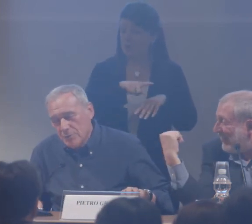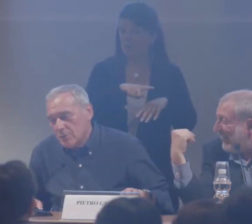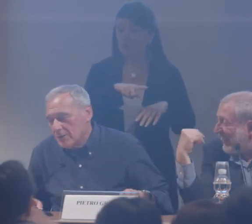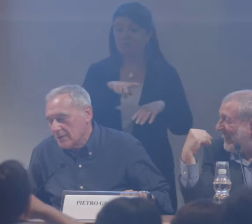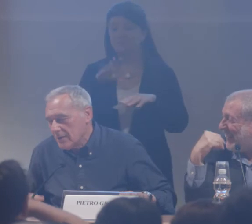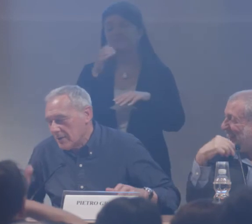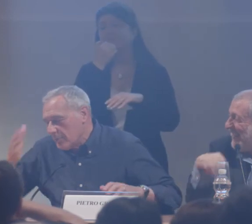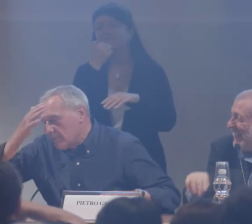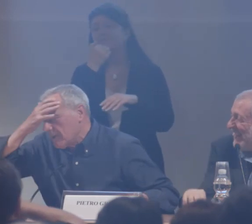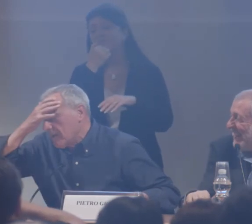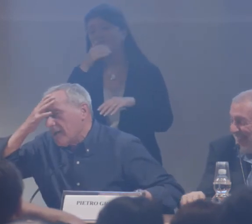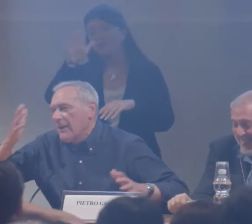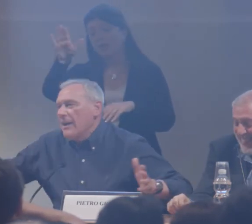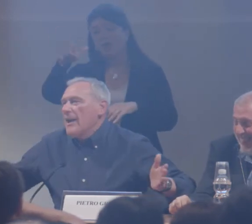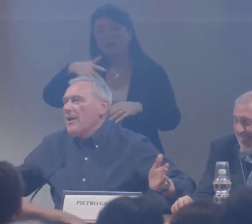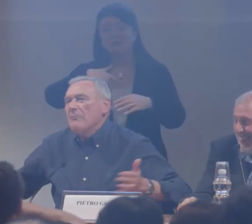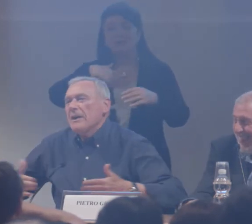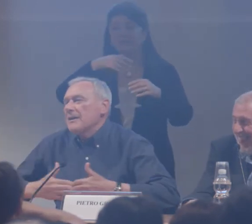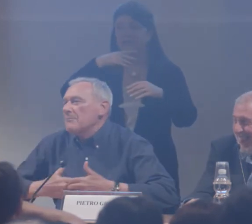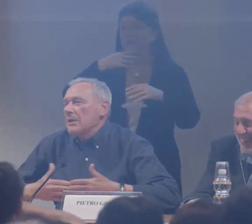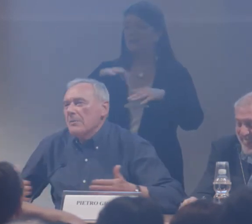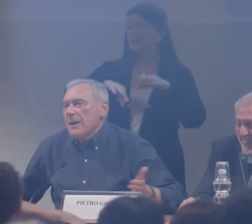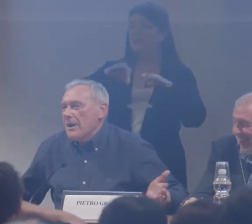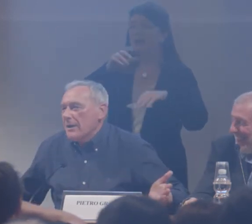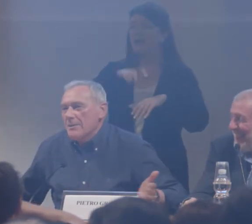ho detto procuratore della Repubblica,